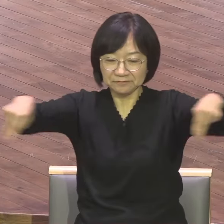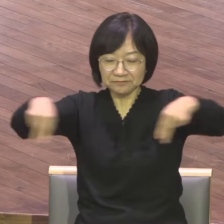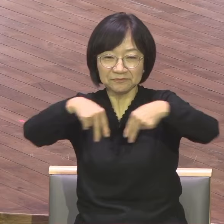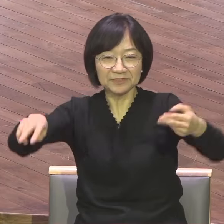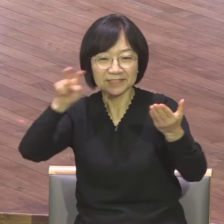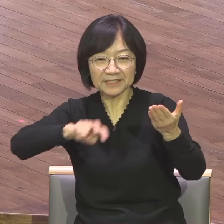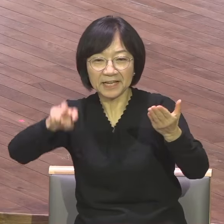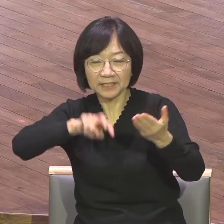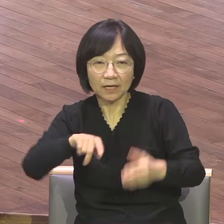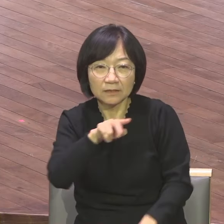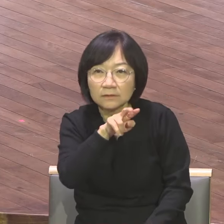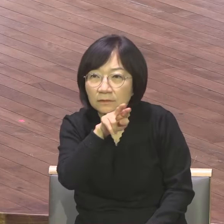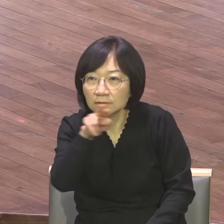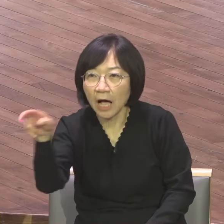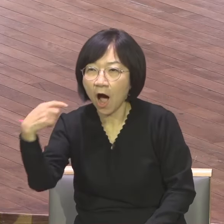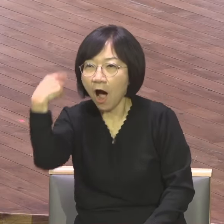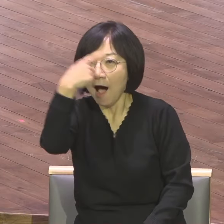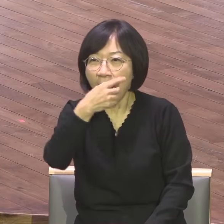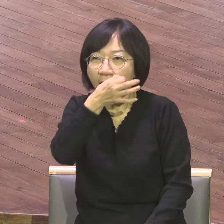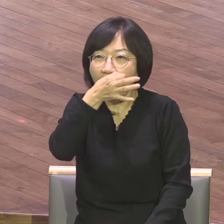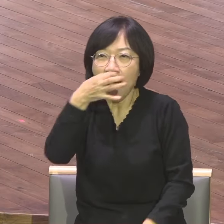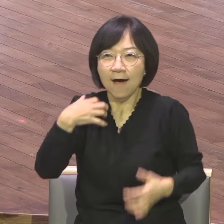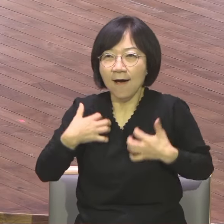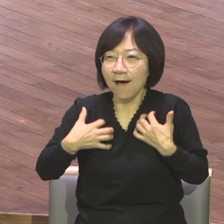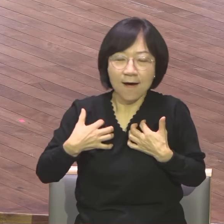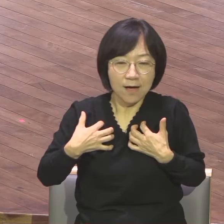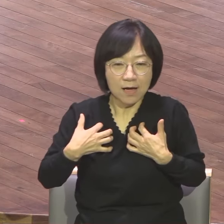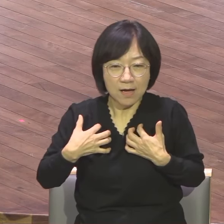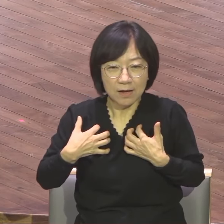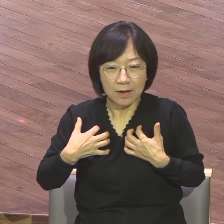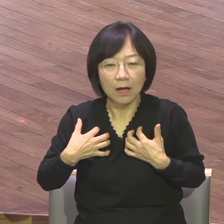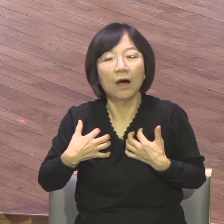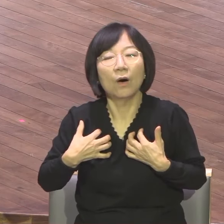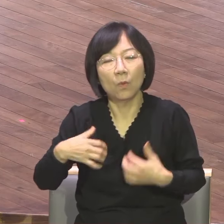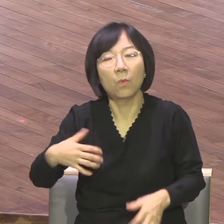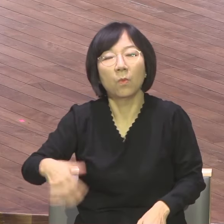여러분 개인 삶 속으면 안 돼요. 내 모습 보지 마세요.